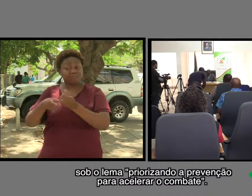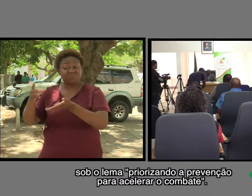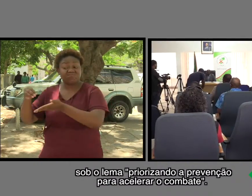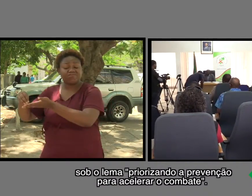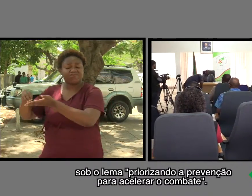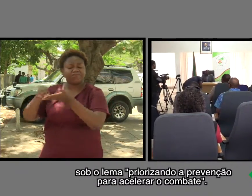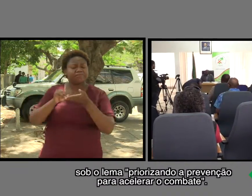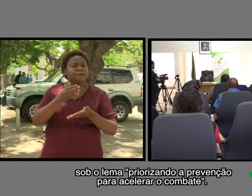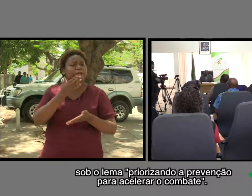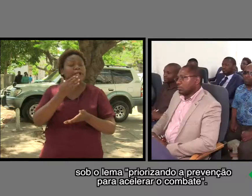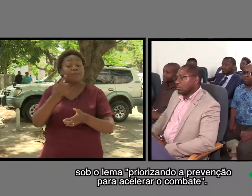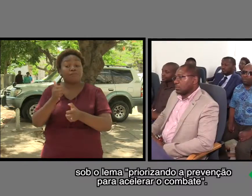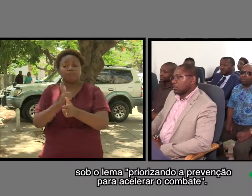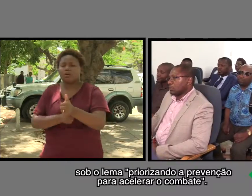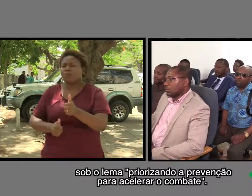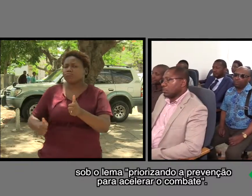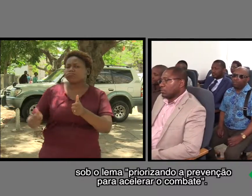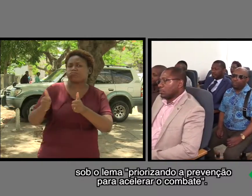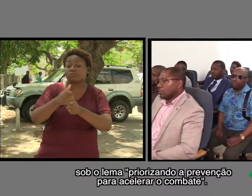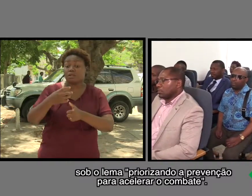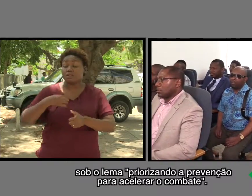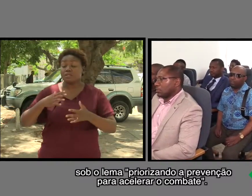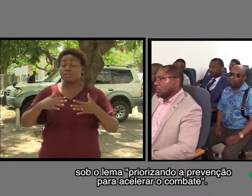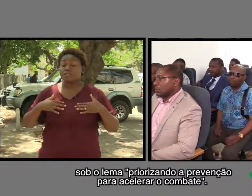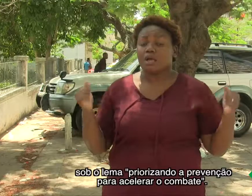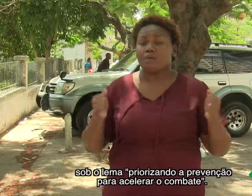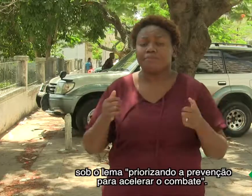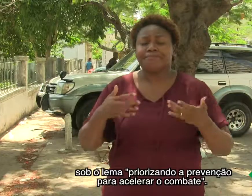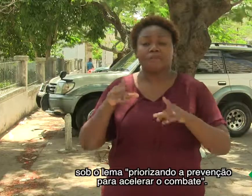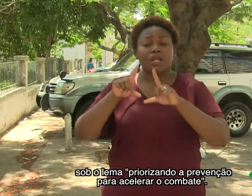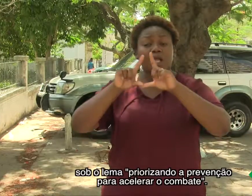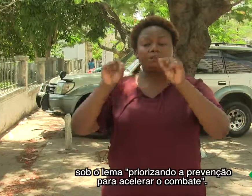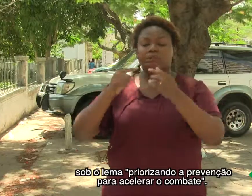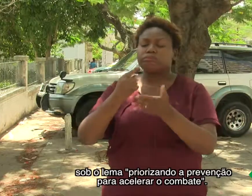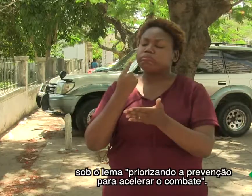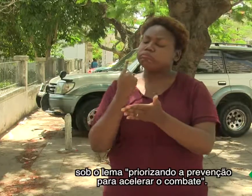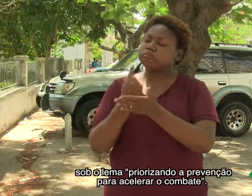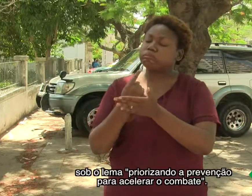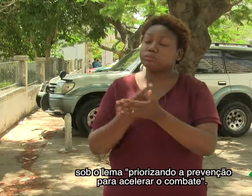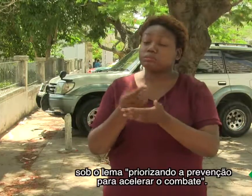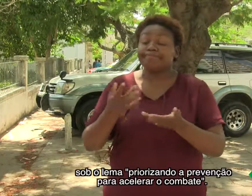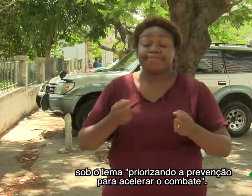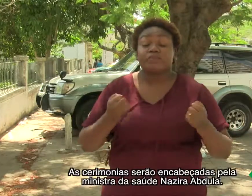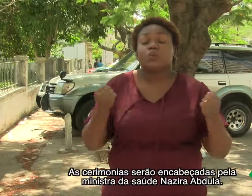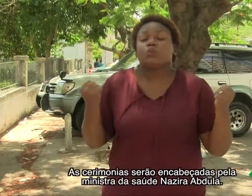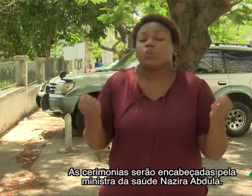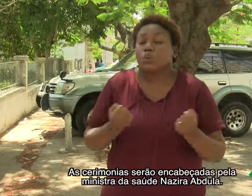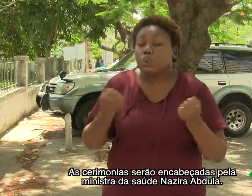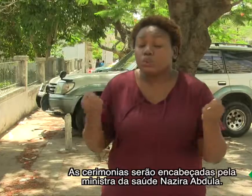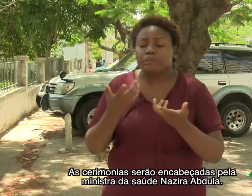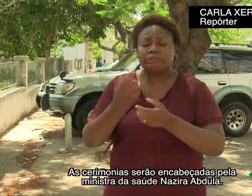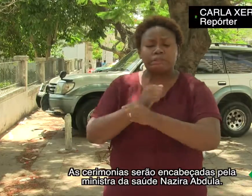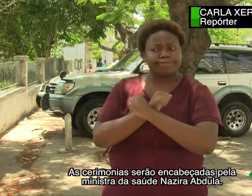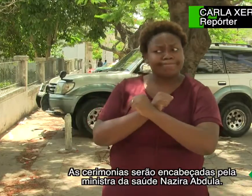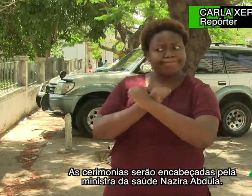sob o lema Priorizando a Prevenção para Acelerar o Combate. As cerimônias serão encabeçadas pela